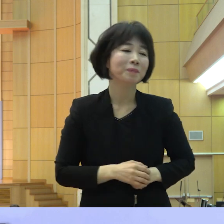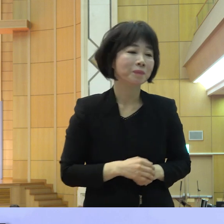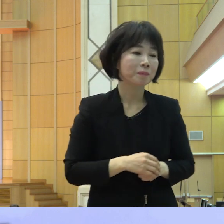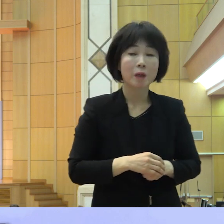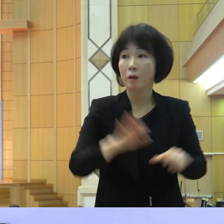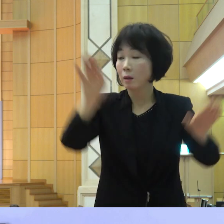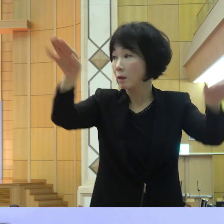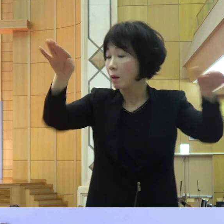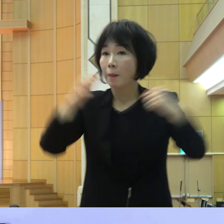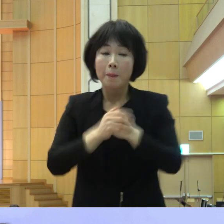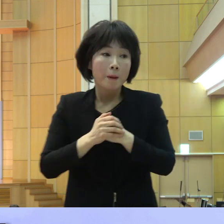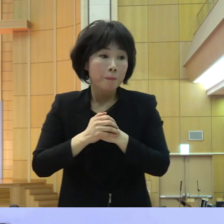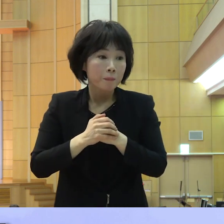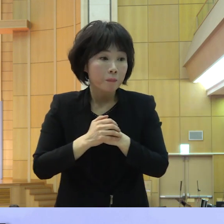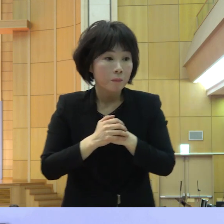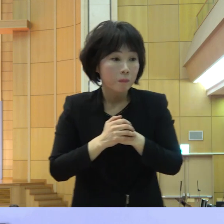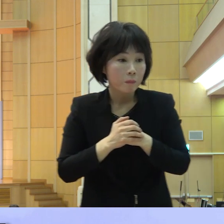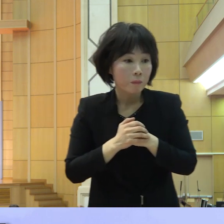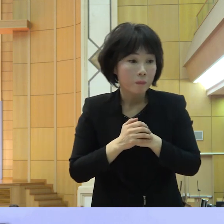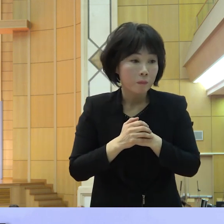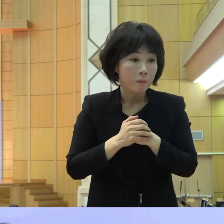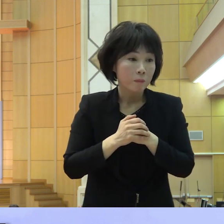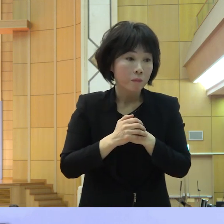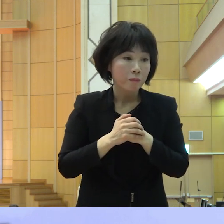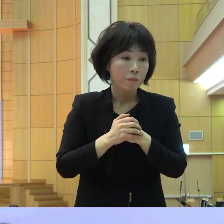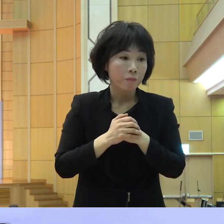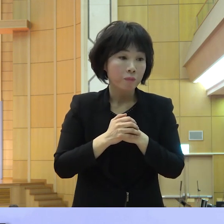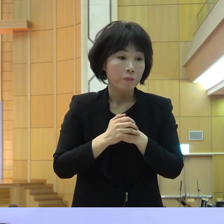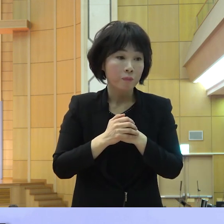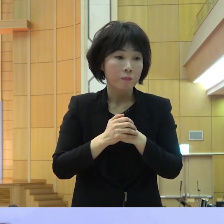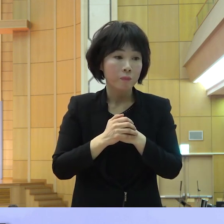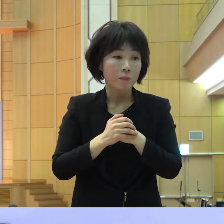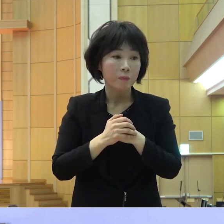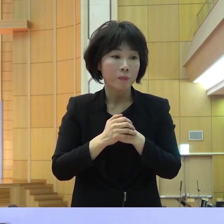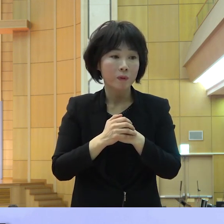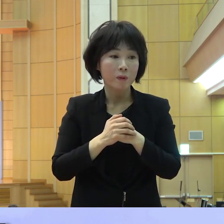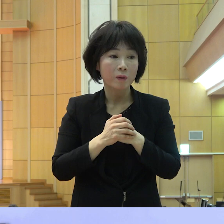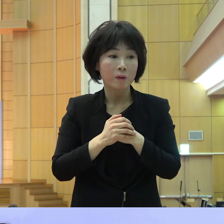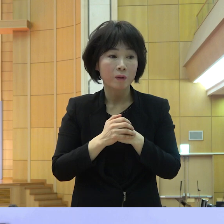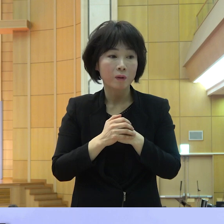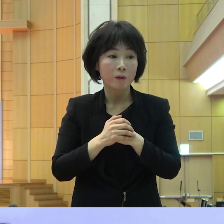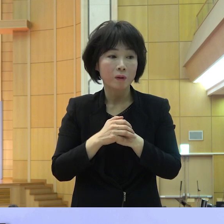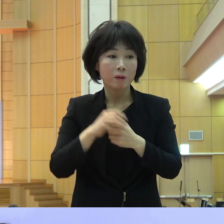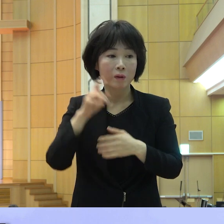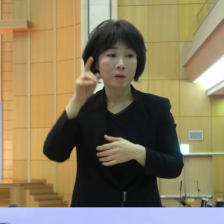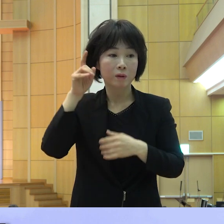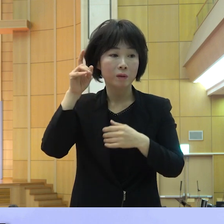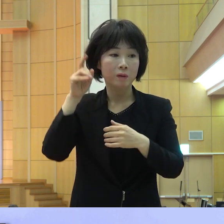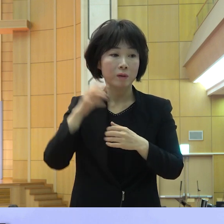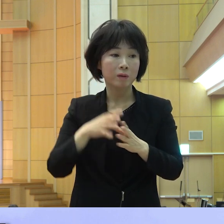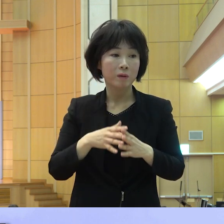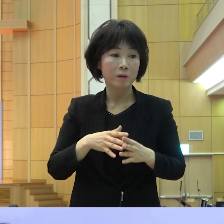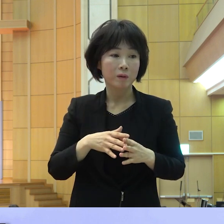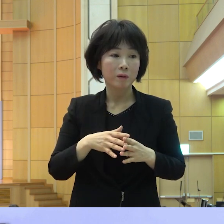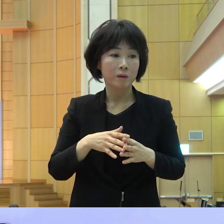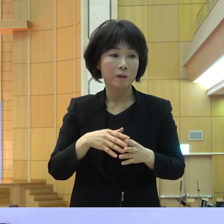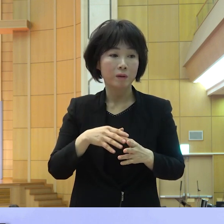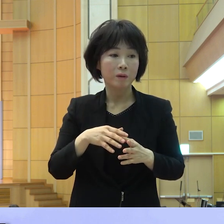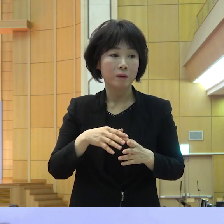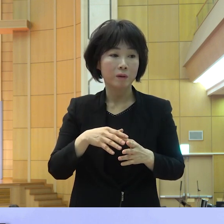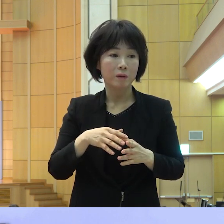그리고 내일 오전 7시부터 12시까지, 그리고 화요일 날 오전 7시부터 12시까지